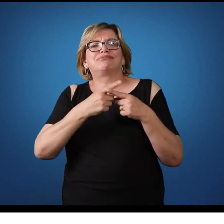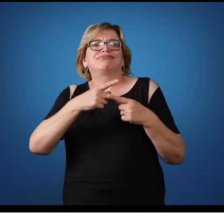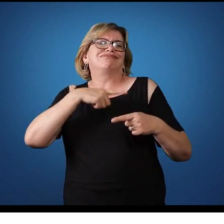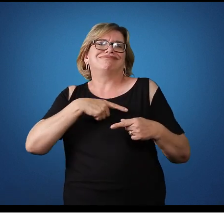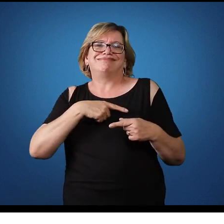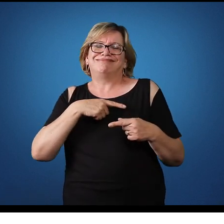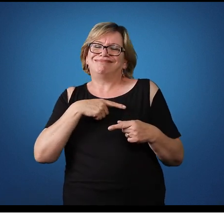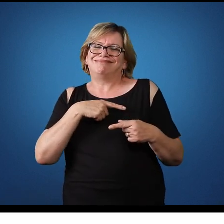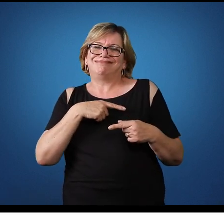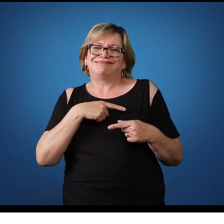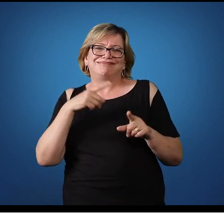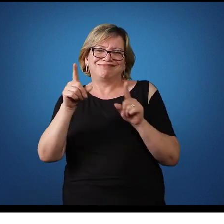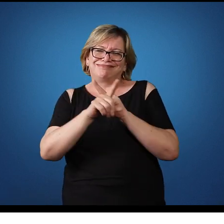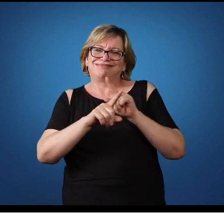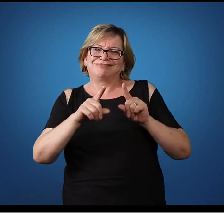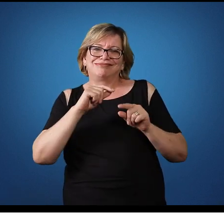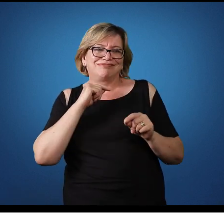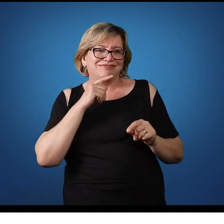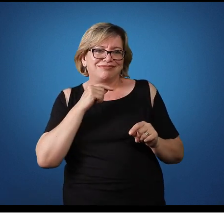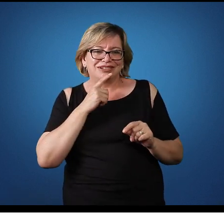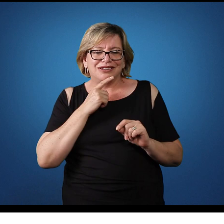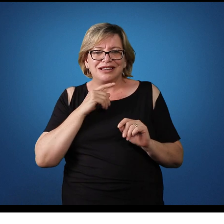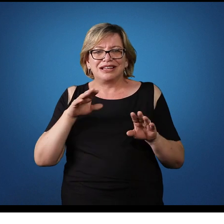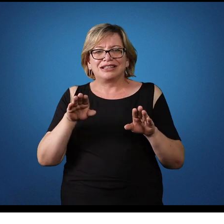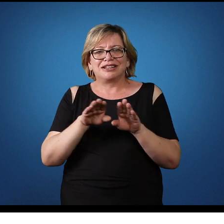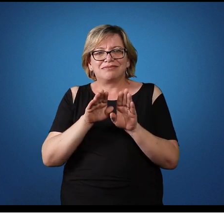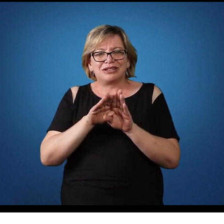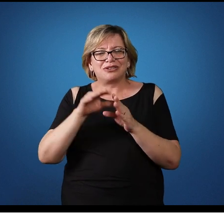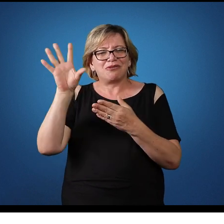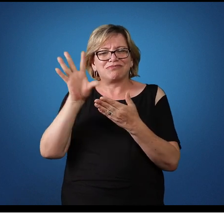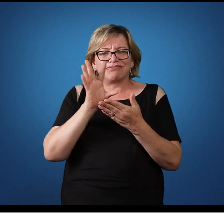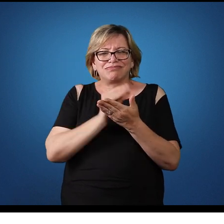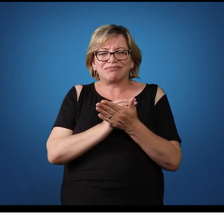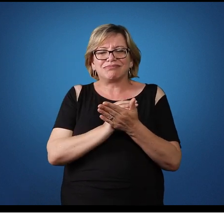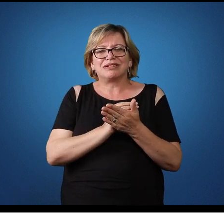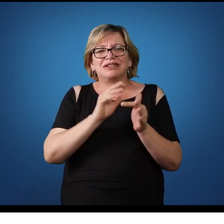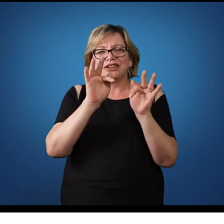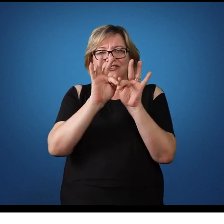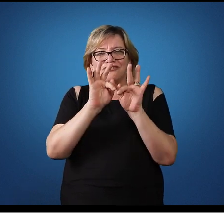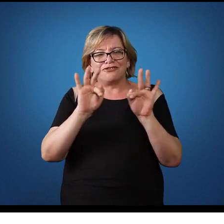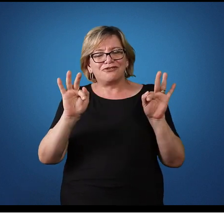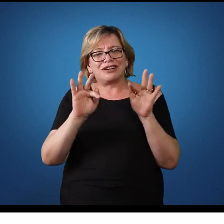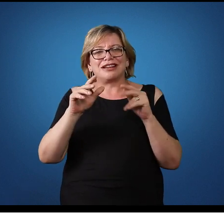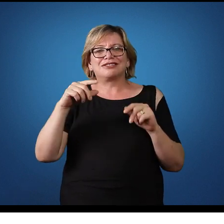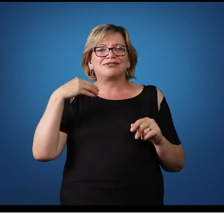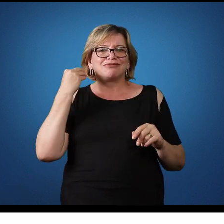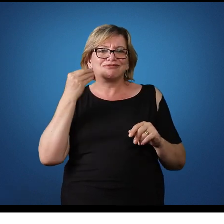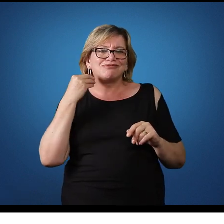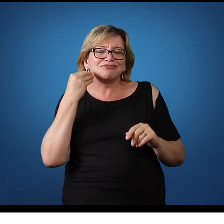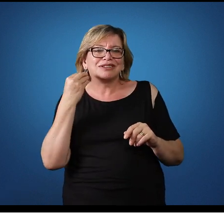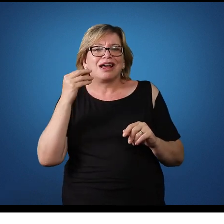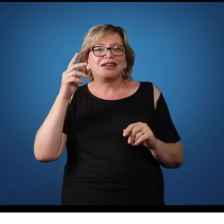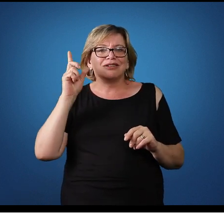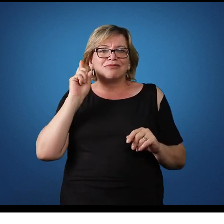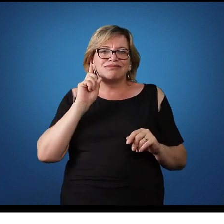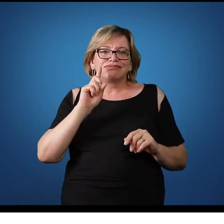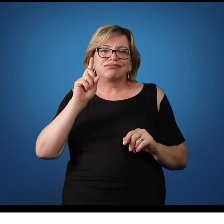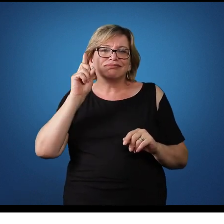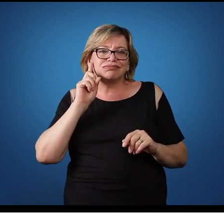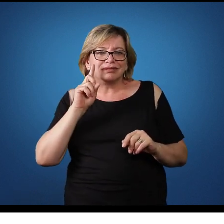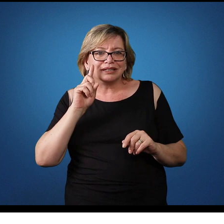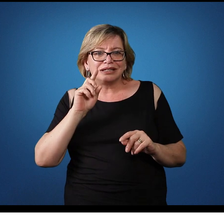arte. Parafraseando aquilo que disse um deputado americano em uma investigação no Congresso, a arte é um pouco como